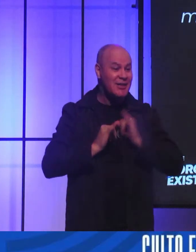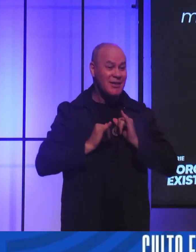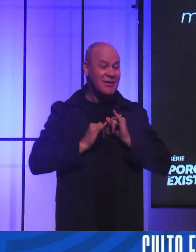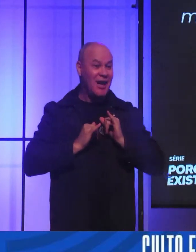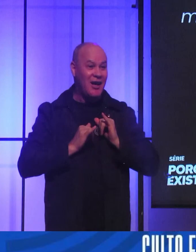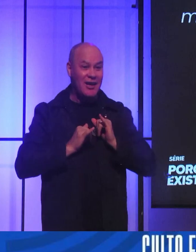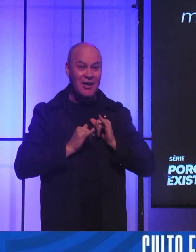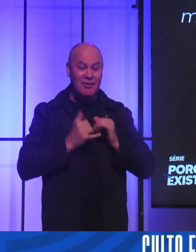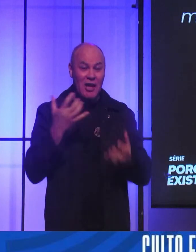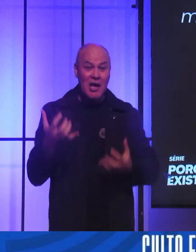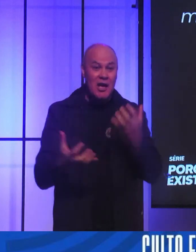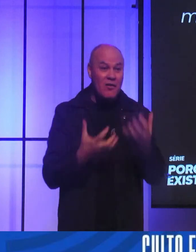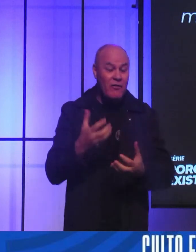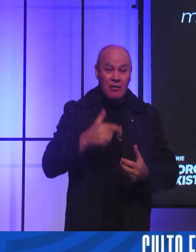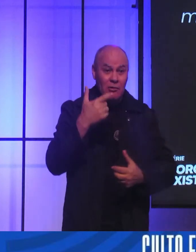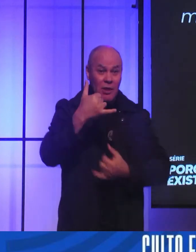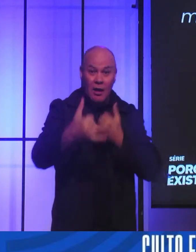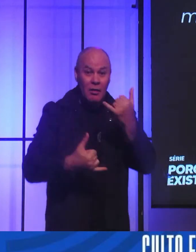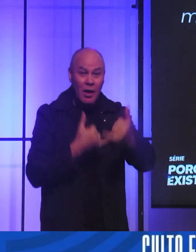a realidade.